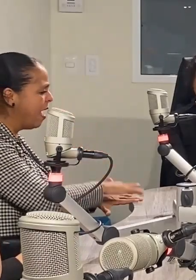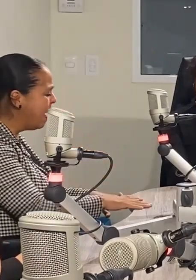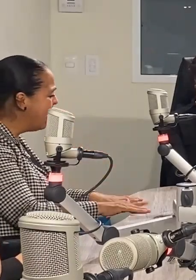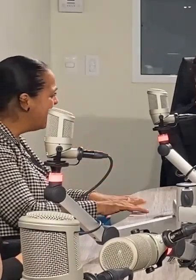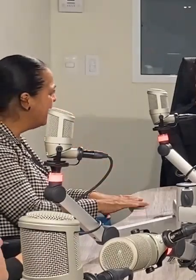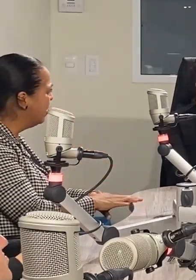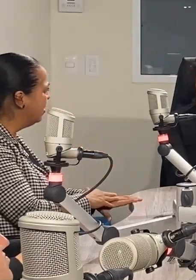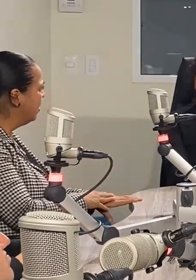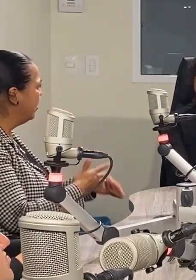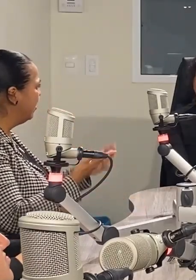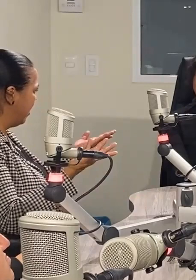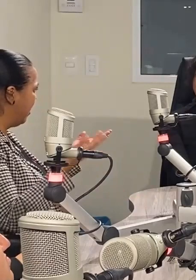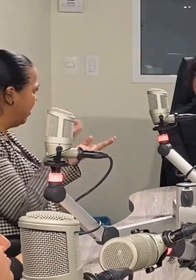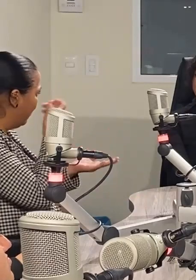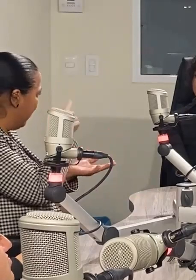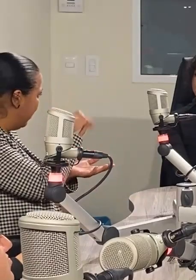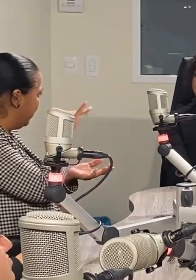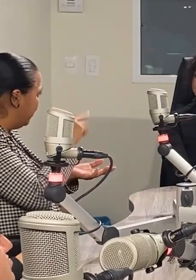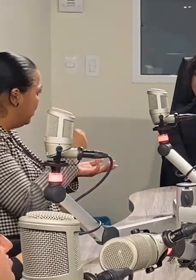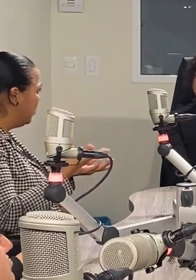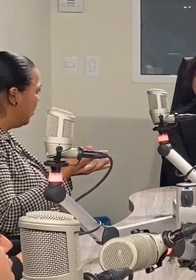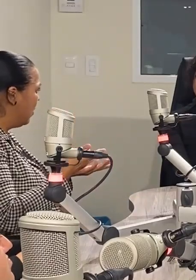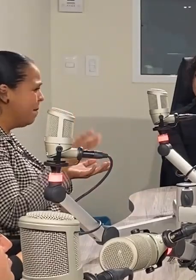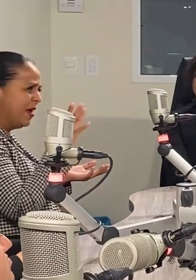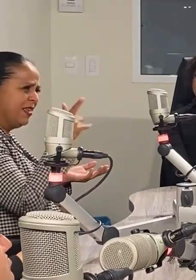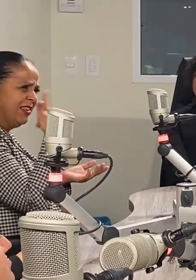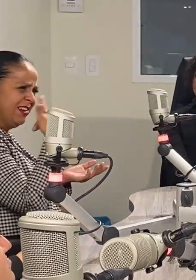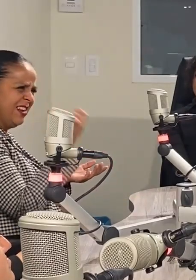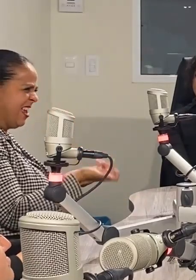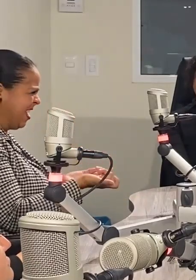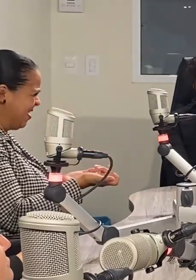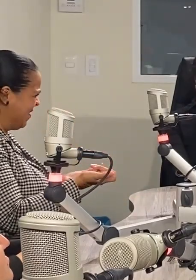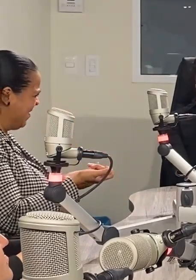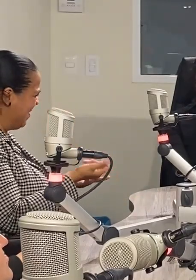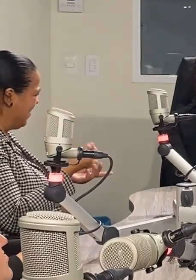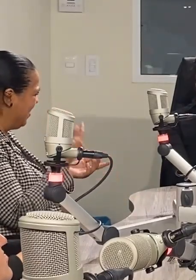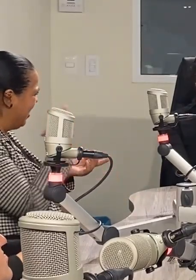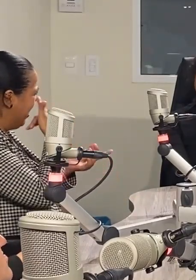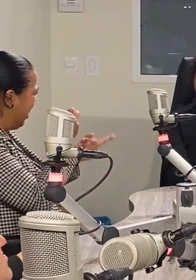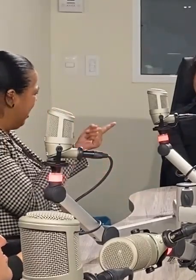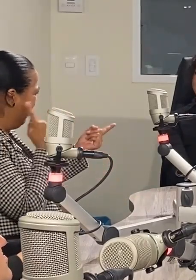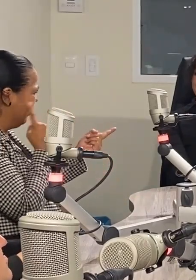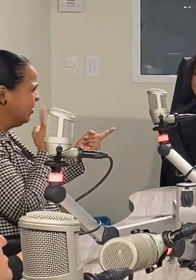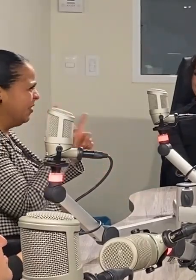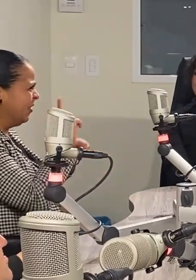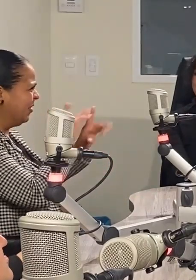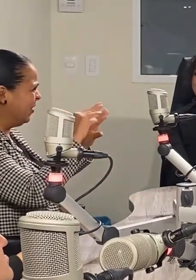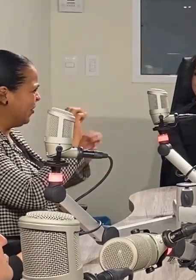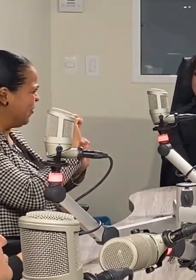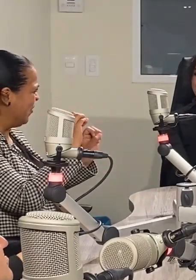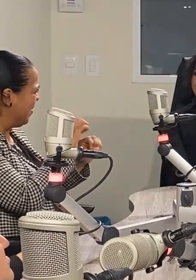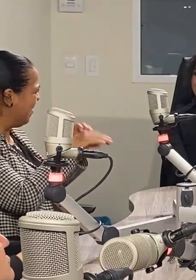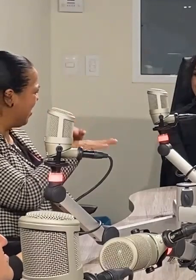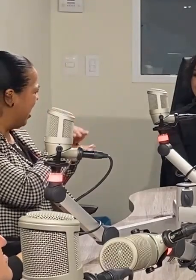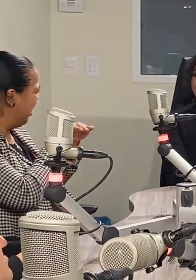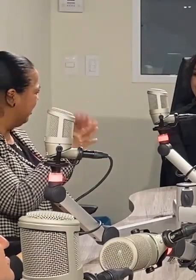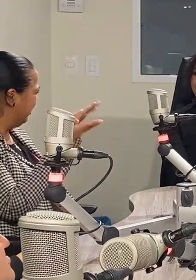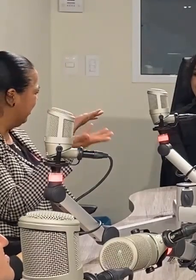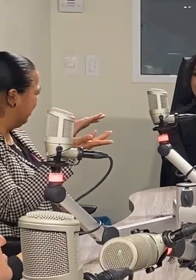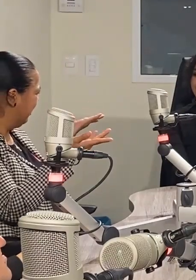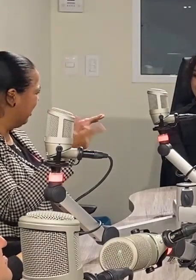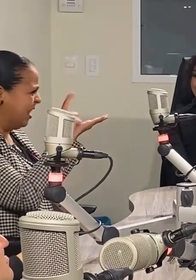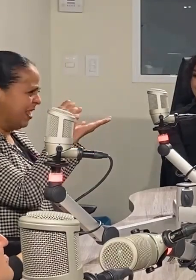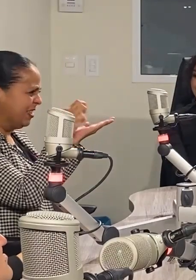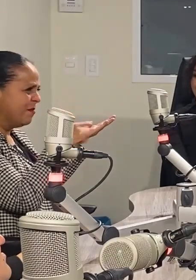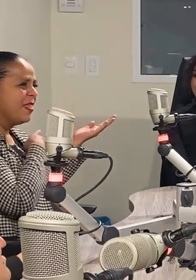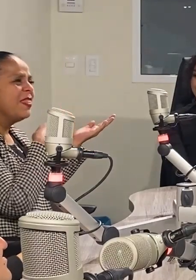en braille desde las escuelas. O sea, parece como raro que todavía no se enseñe esto, que es algo tan básico. La lengua de señas deberían de